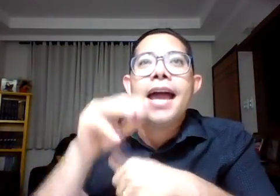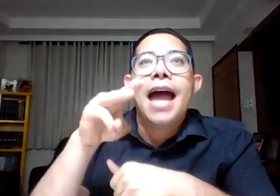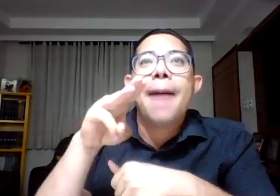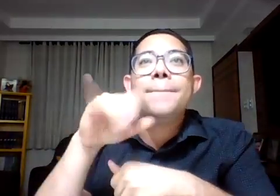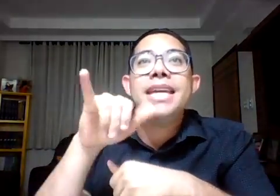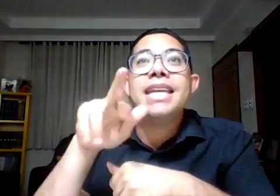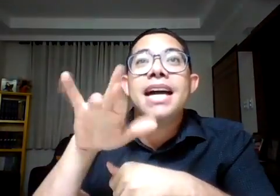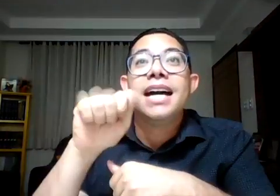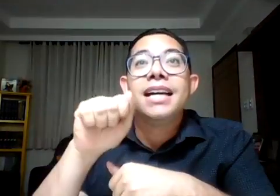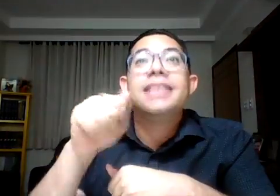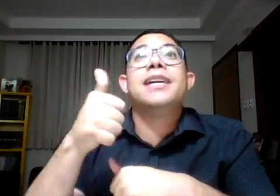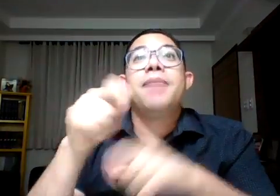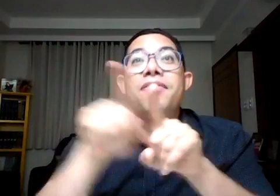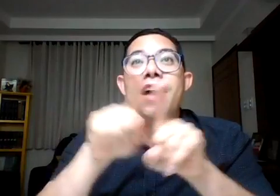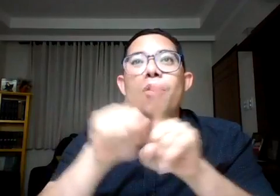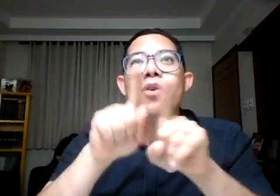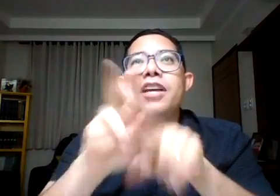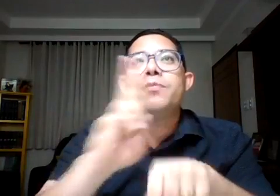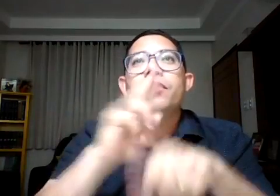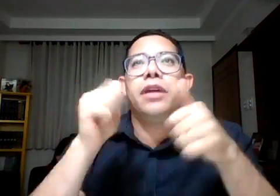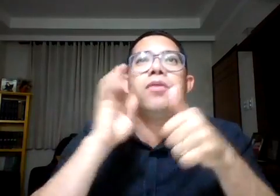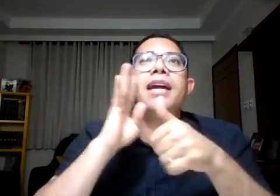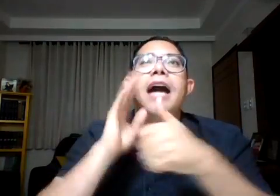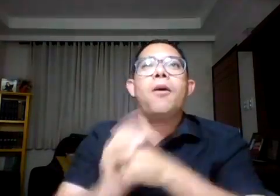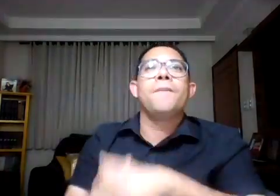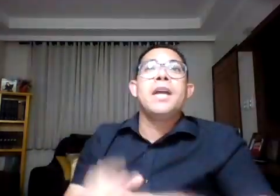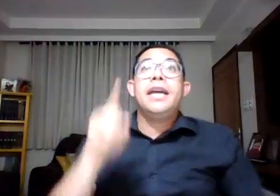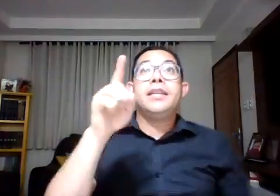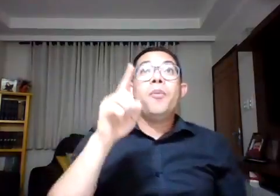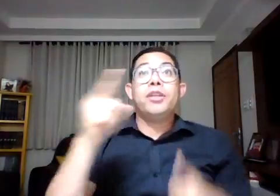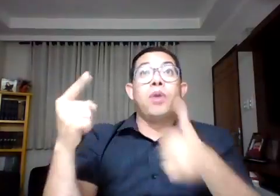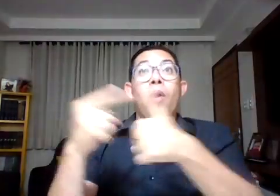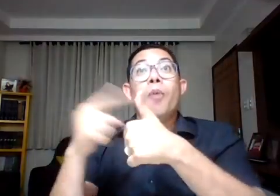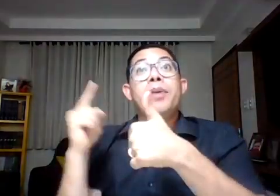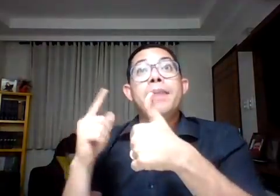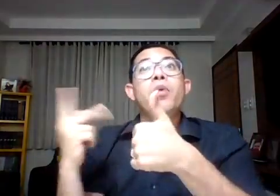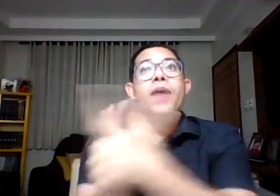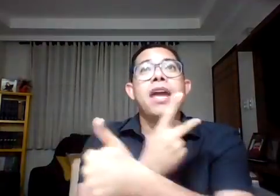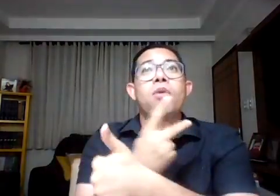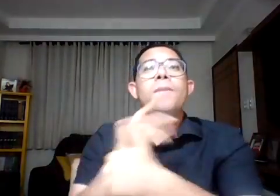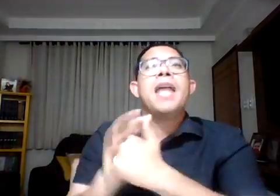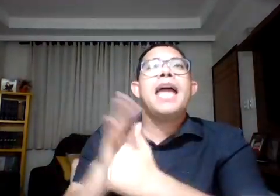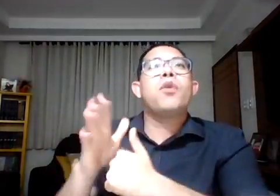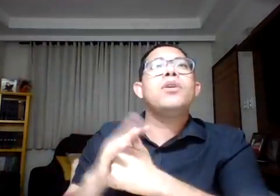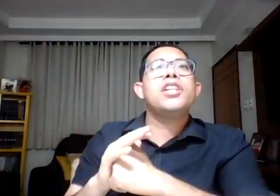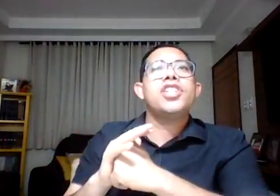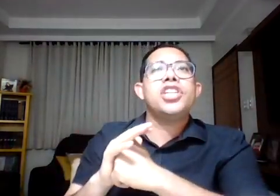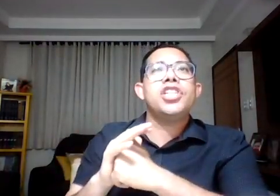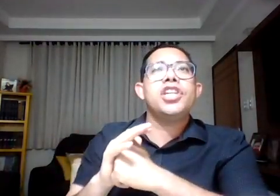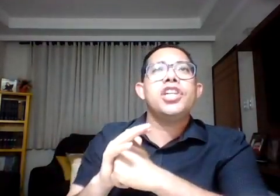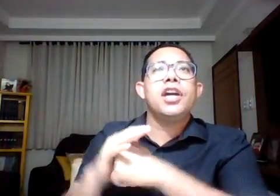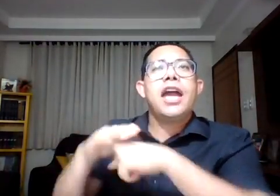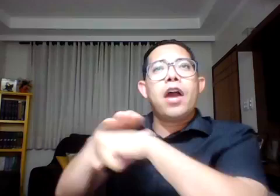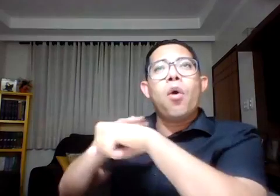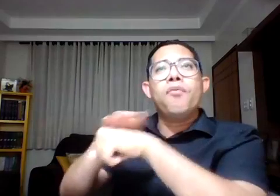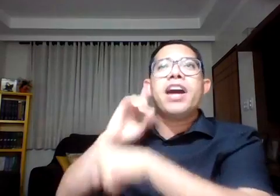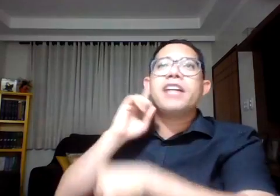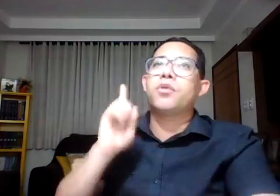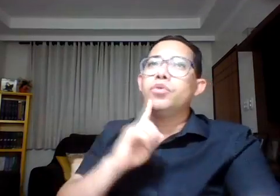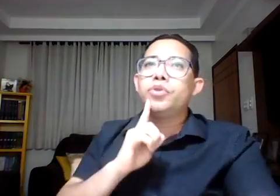A Miriam também falou, respondeu, legal. Então, pessoal, o primeiro erro é quando a gente conversa com o